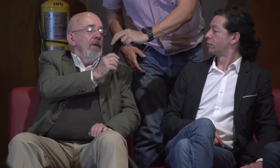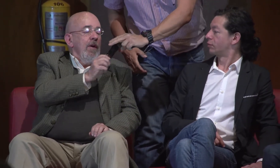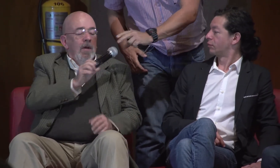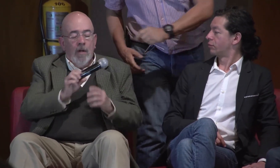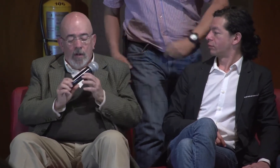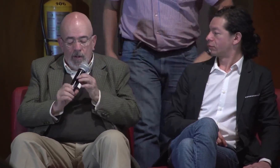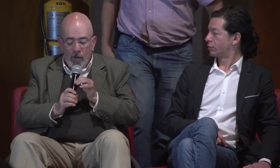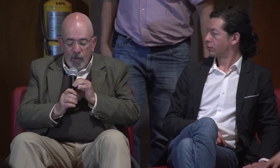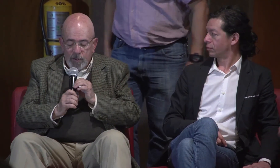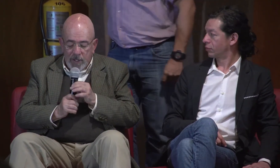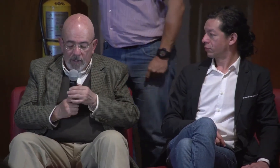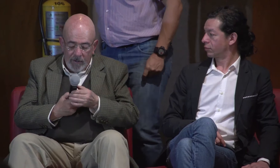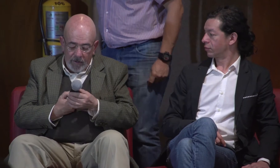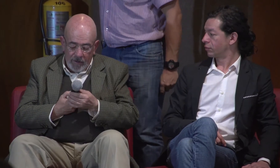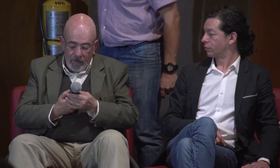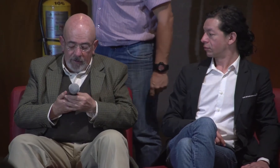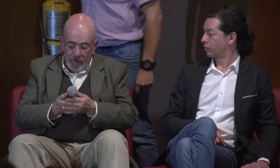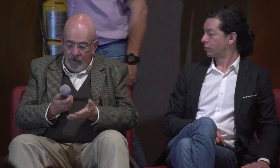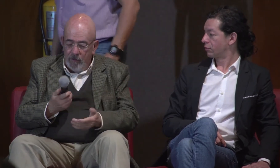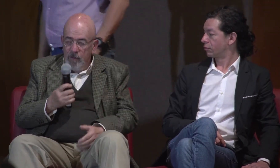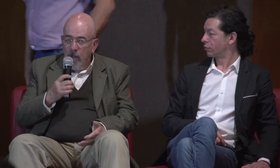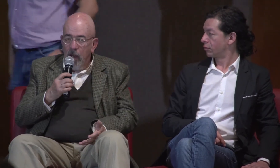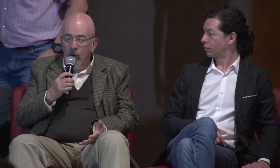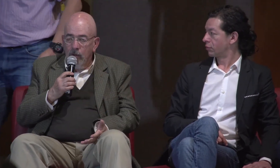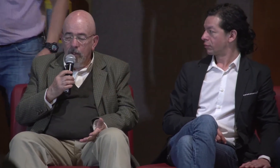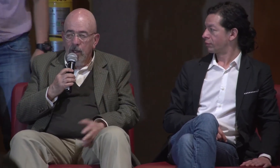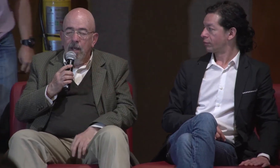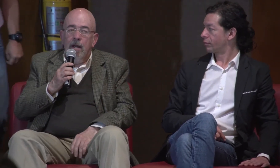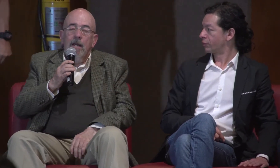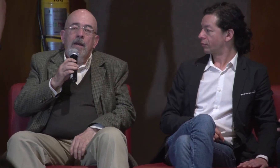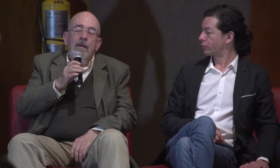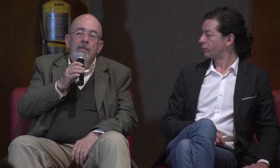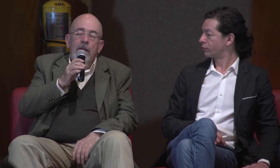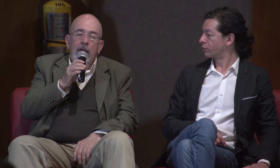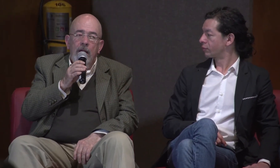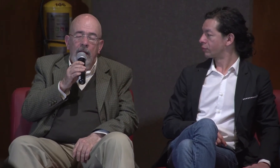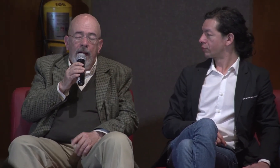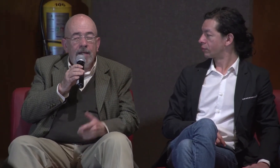Allora,